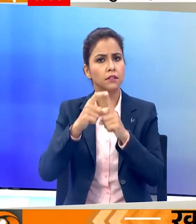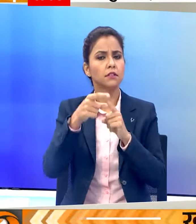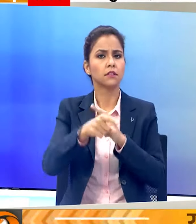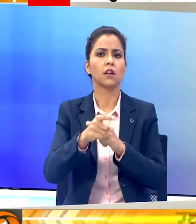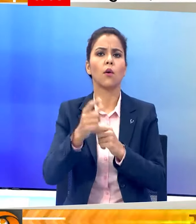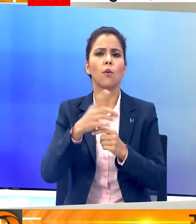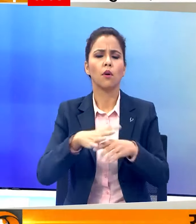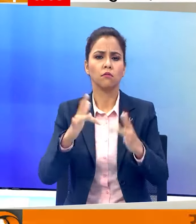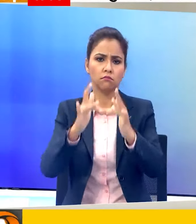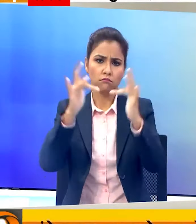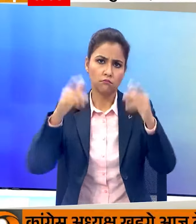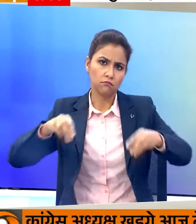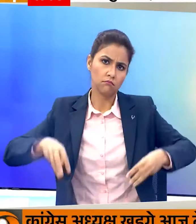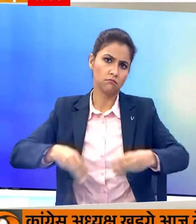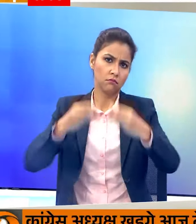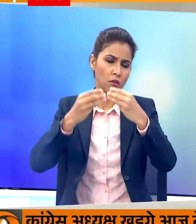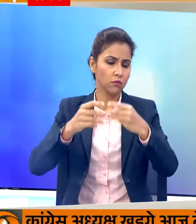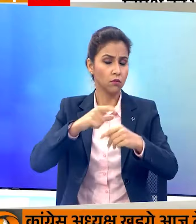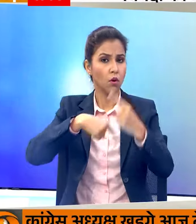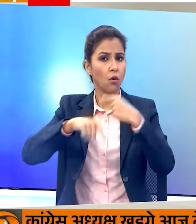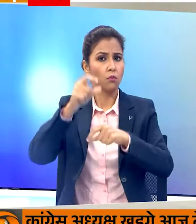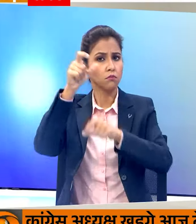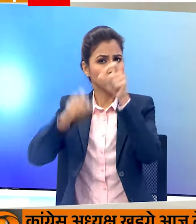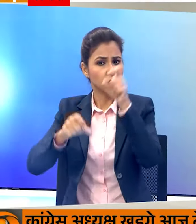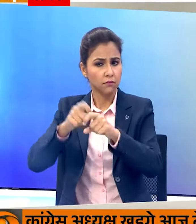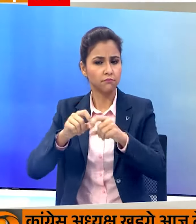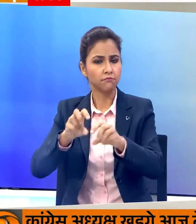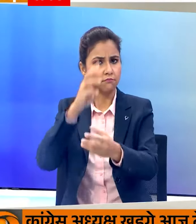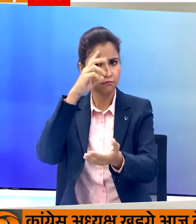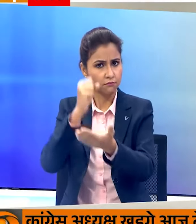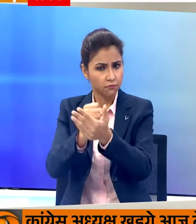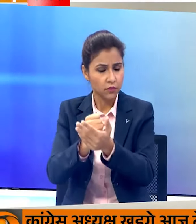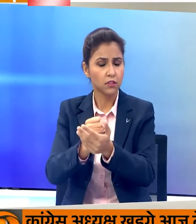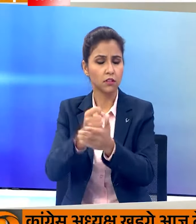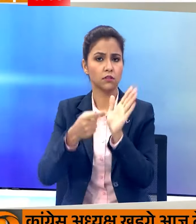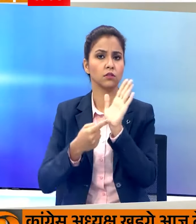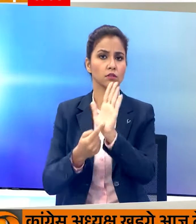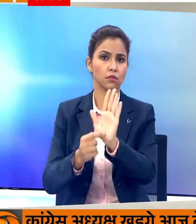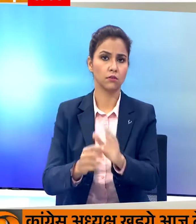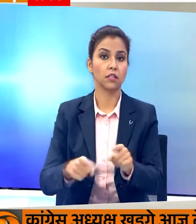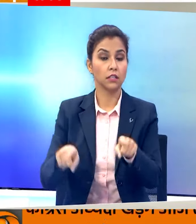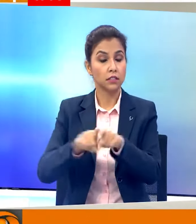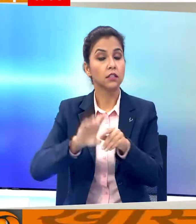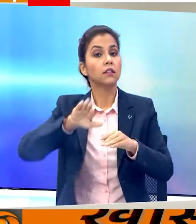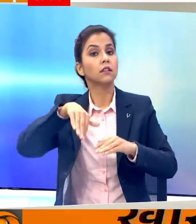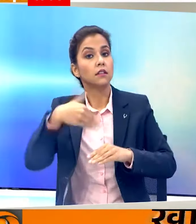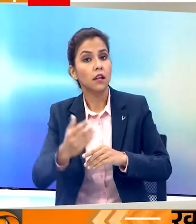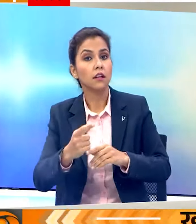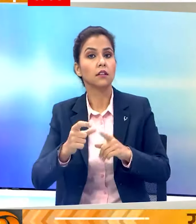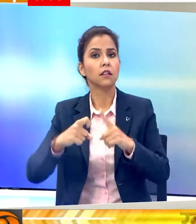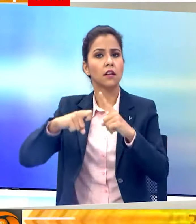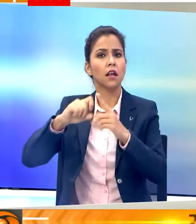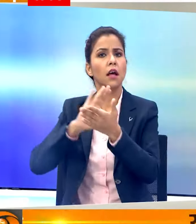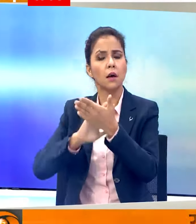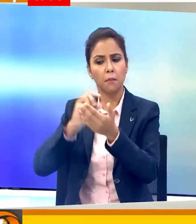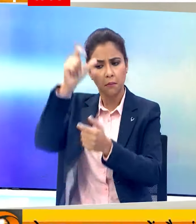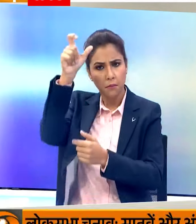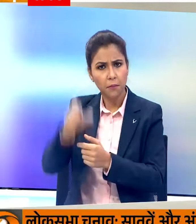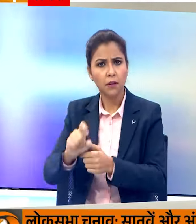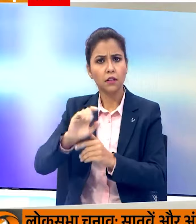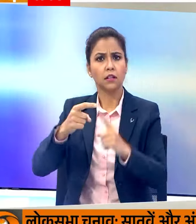वह एक प्रेस वार्ता कर लोगों के सामने पार्टी का चुनावी एजेंडा रखेंगे इसके बाद कांग्रेस अध्यक्ष तेलंगाना